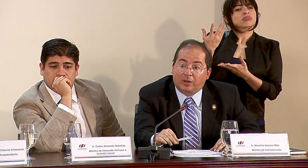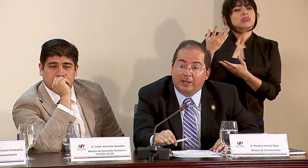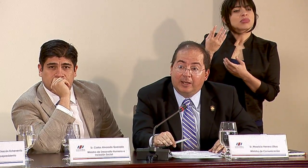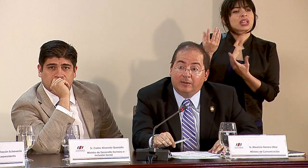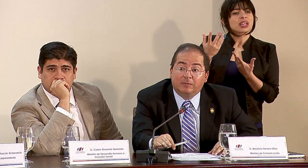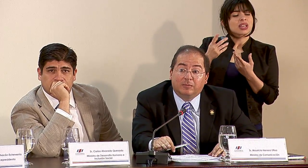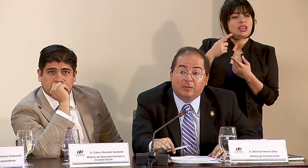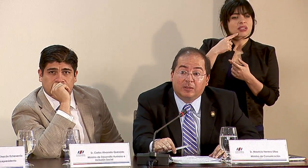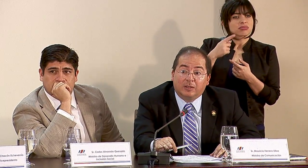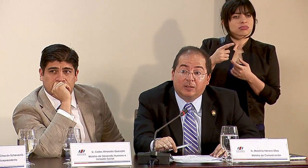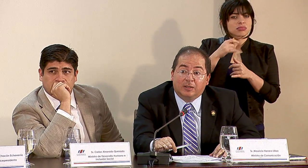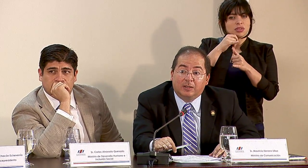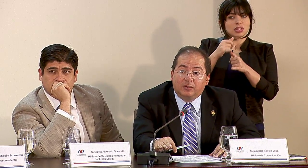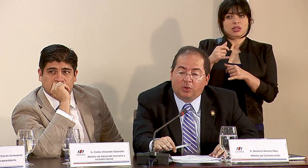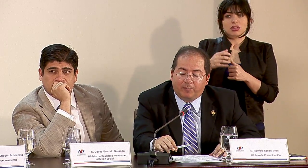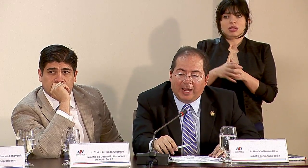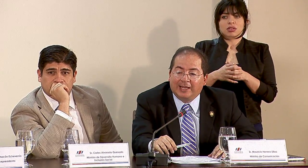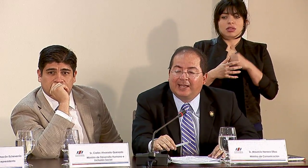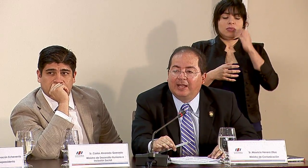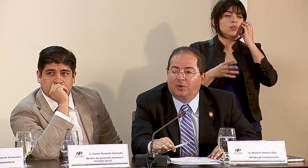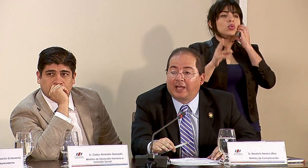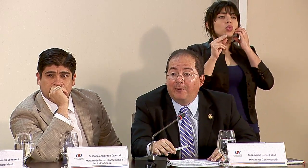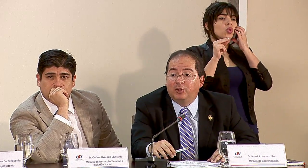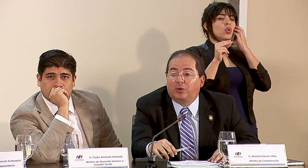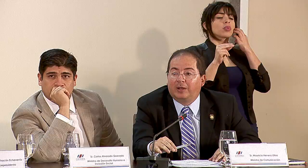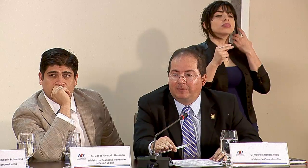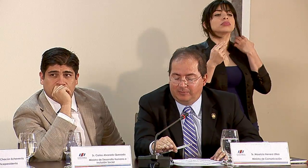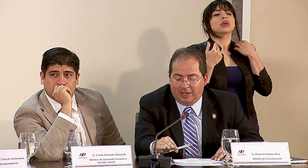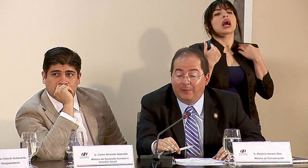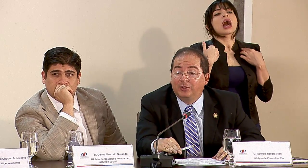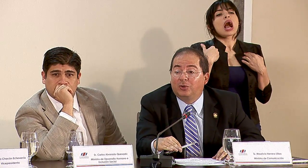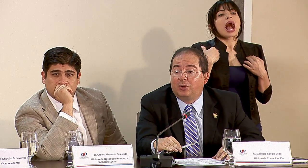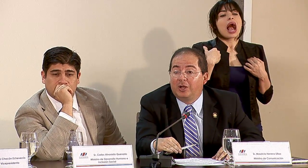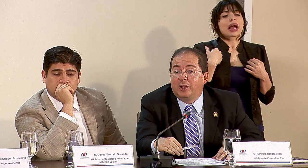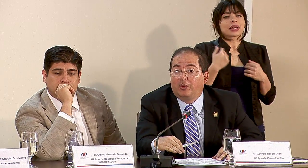Perdón. No, ha habido